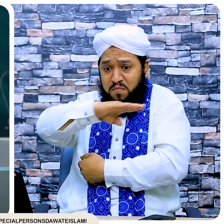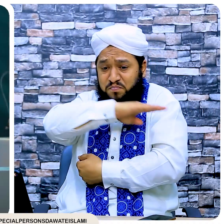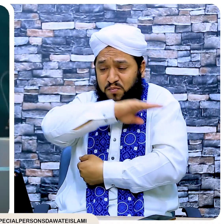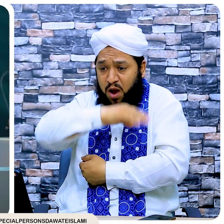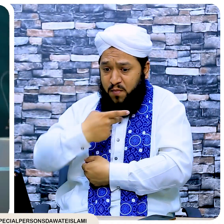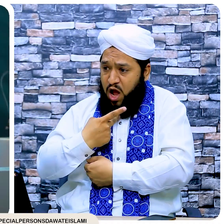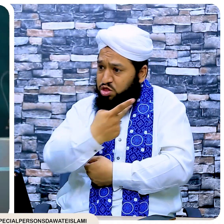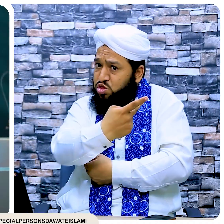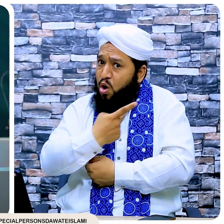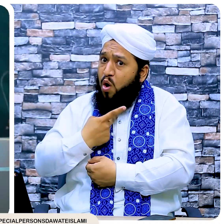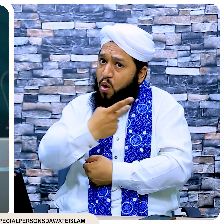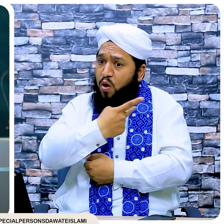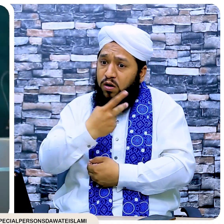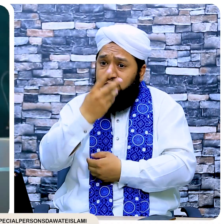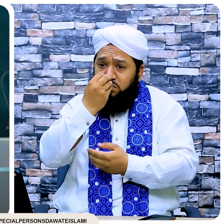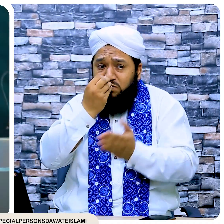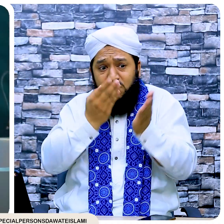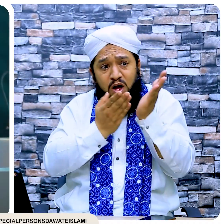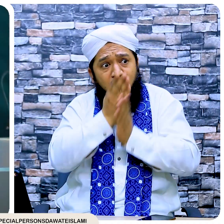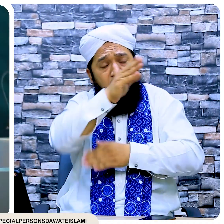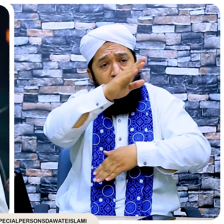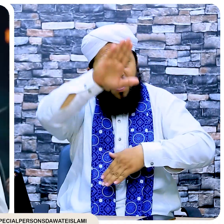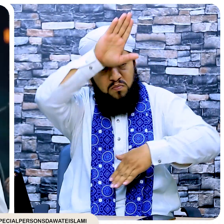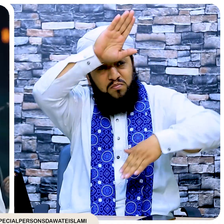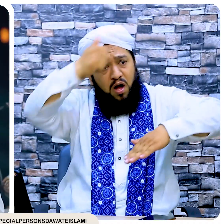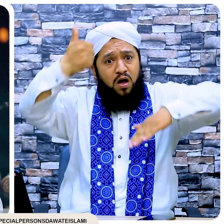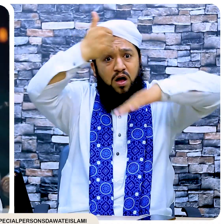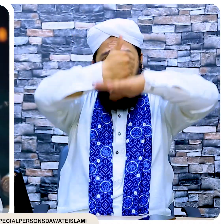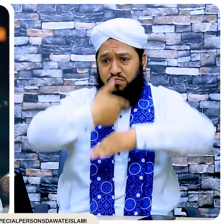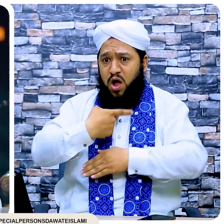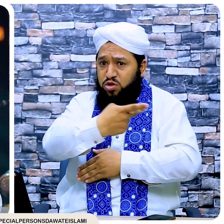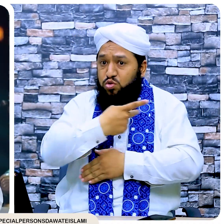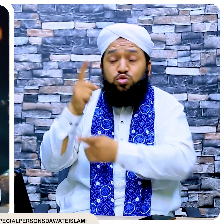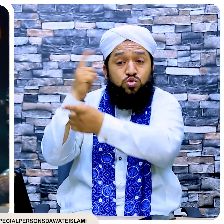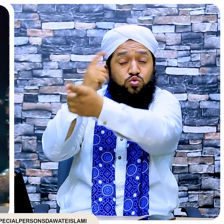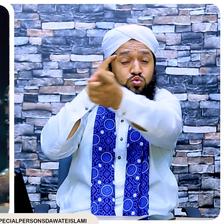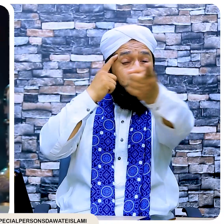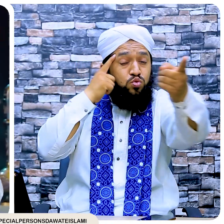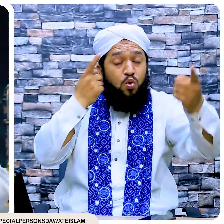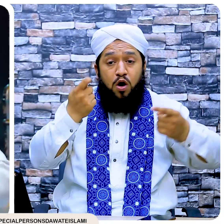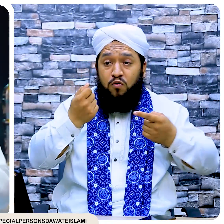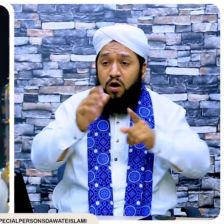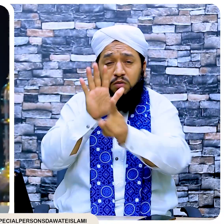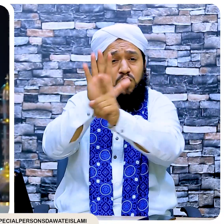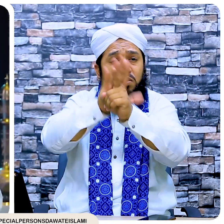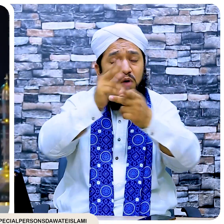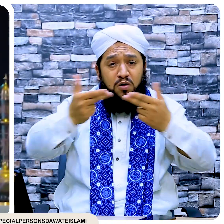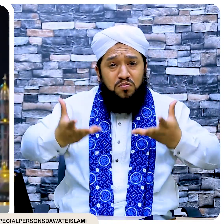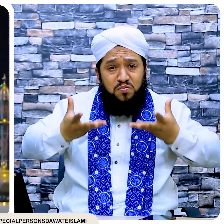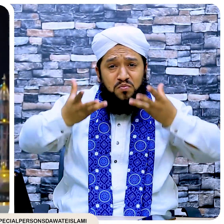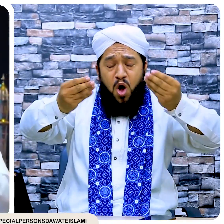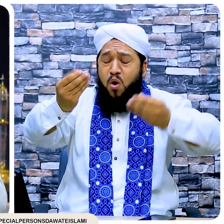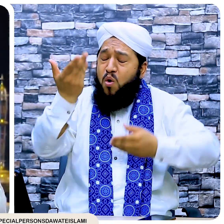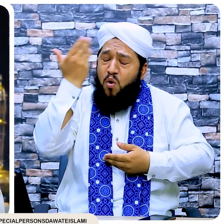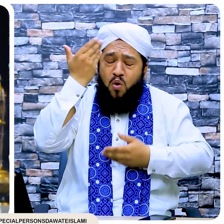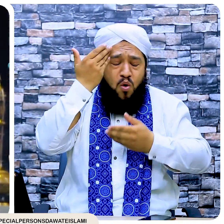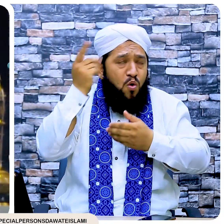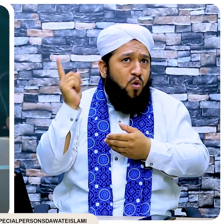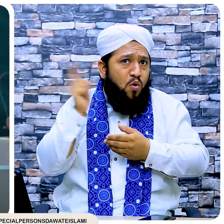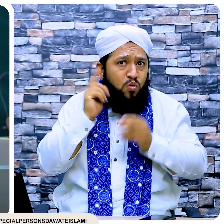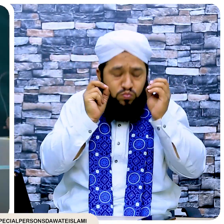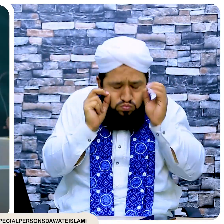تم دونوں جوانان اہل جنت کے سردار ہو؟ ذرا سوچئے تو صحیح ناظرین، اس خطبے کے بعد تو رونگٹے کھڑے ہو جاتے ہیں جب بھی سنتے